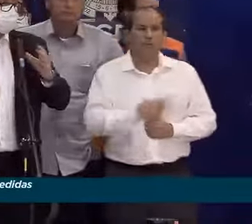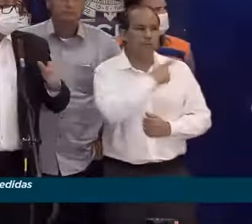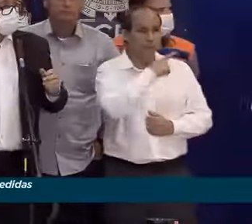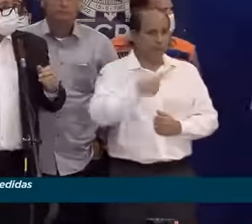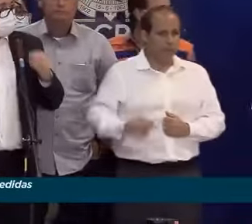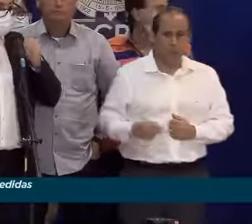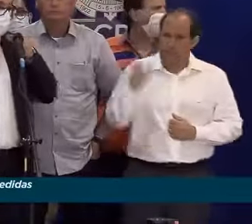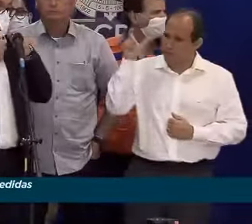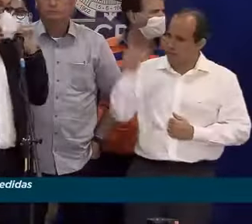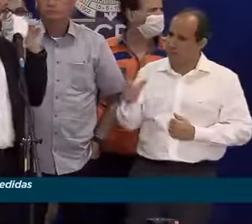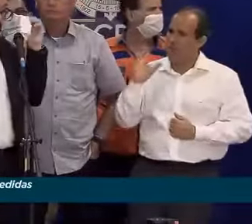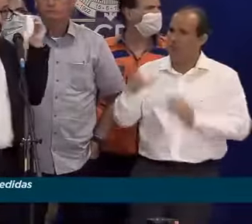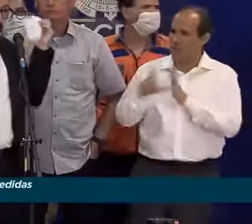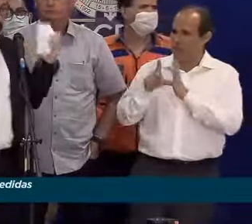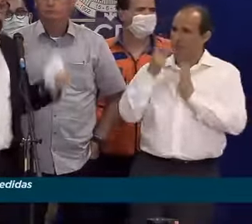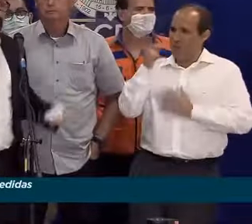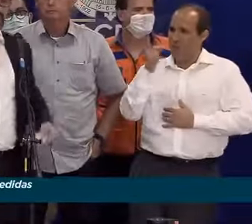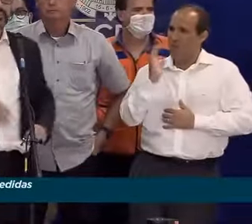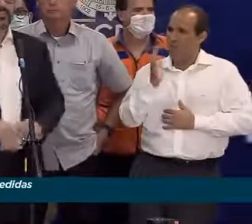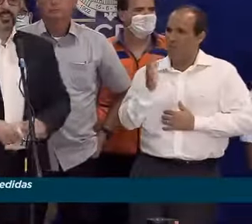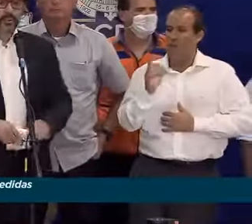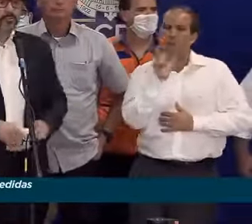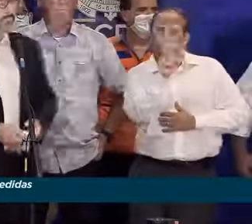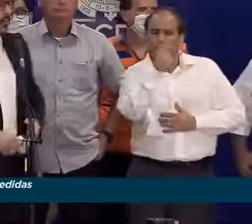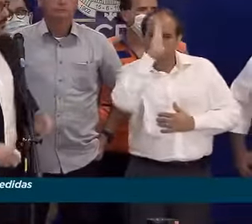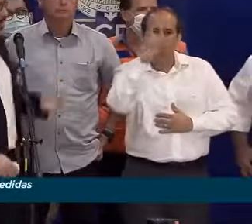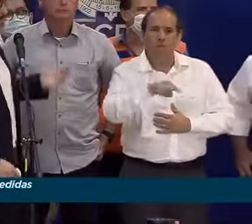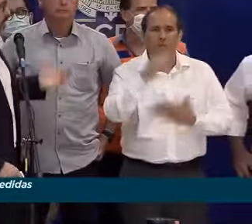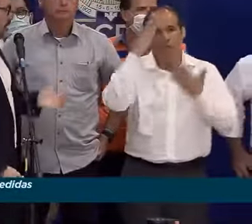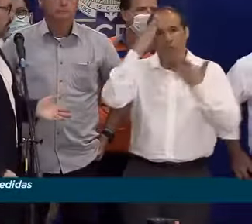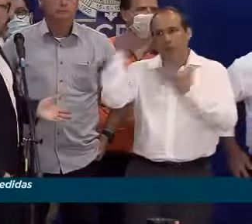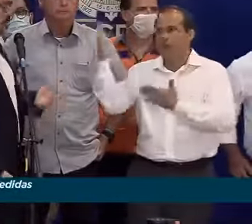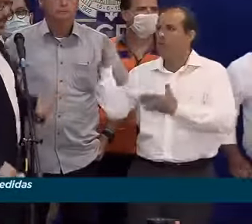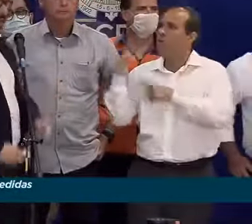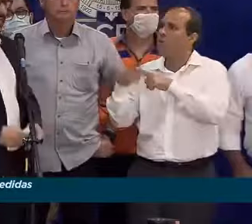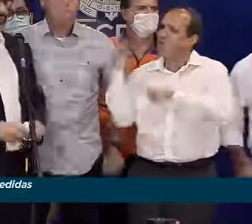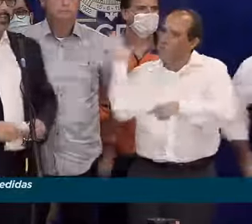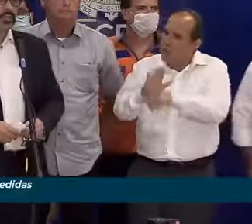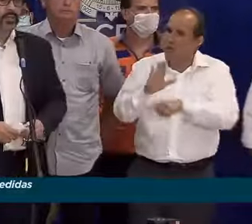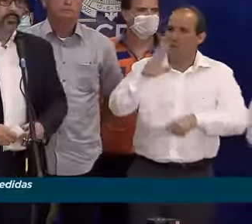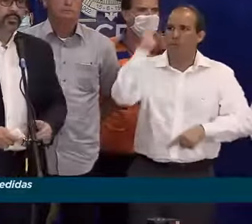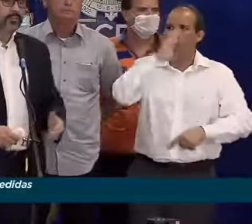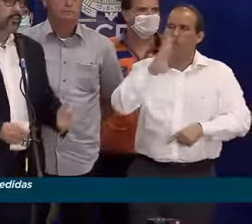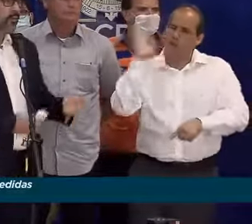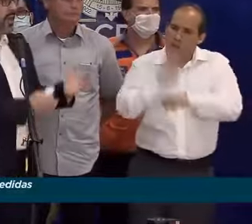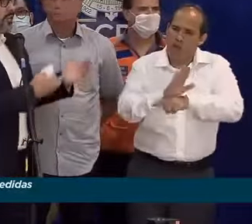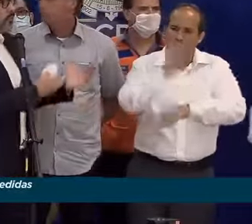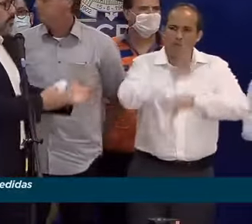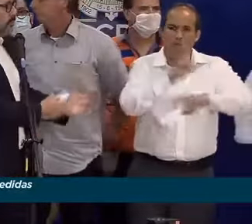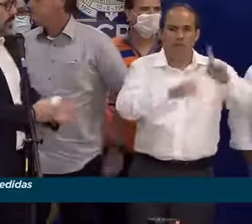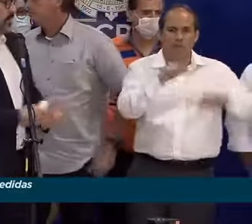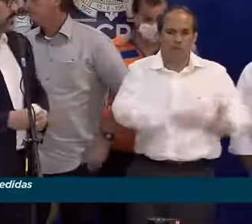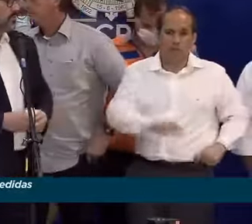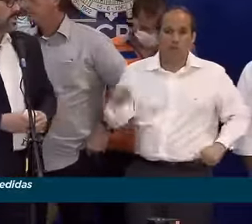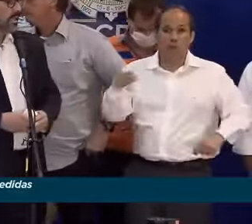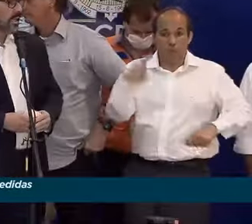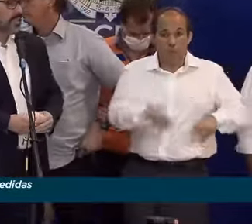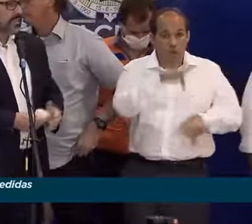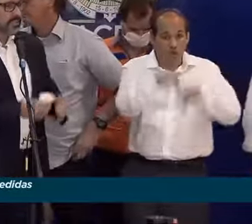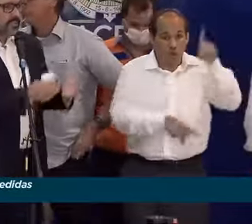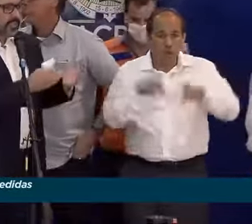Presidente, já foi dito. A palavra é gratidão pelo que o senhor tem feito pelo Brasil e pelo Acre. O senhor recebeu o carinho do povo